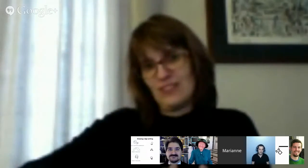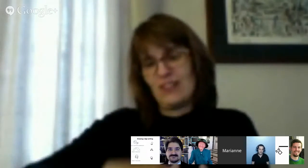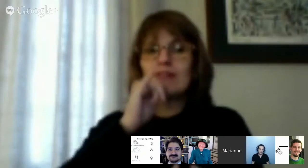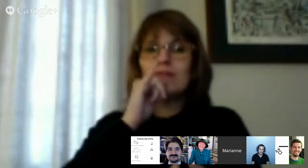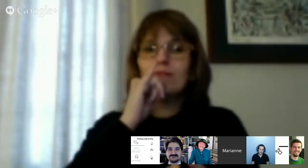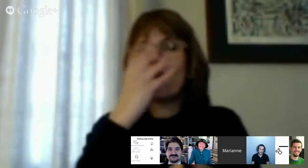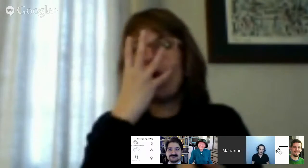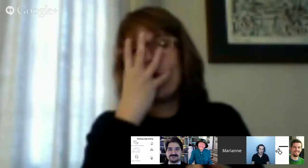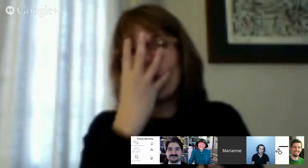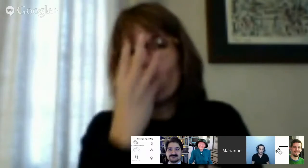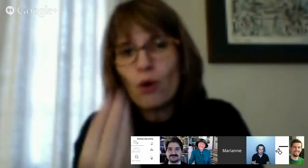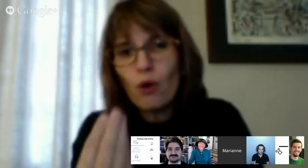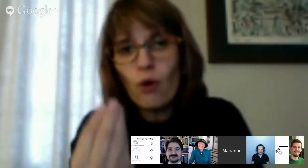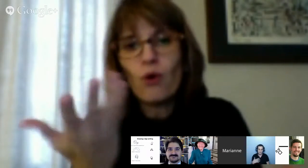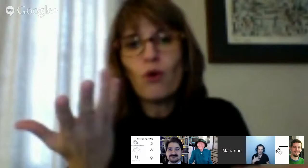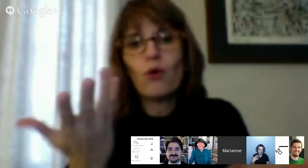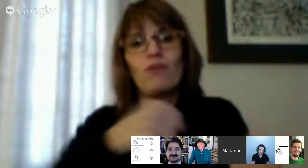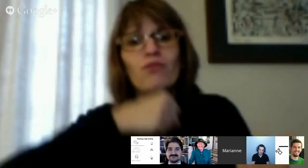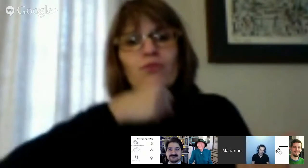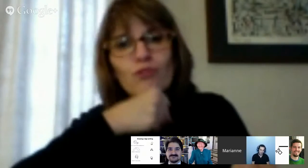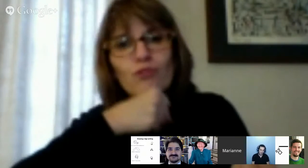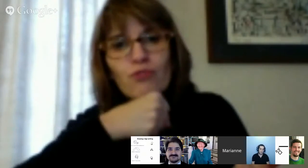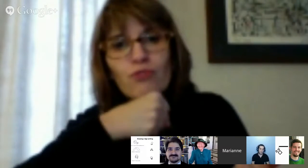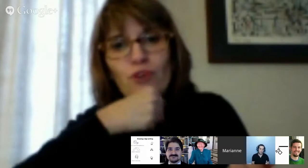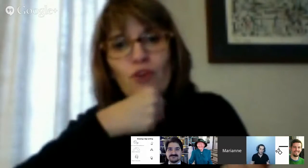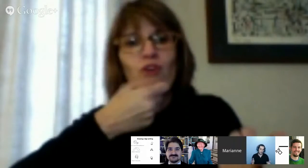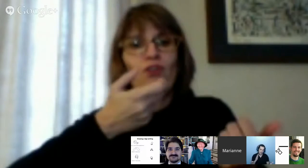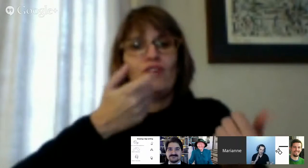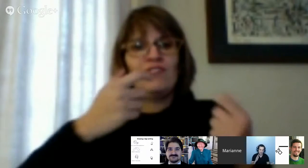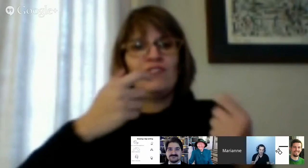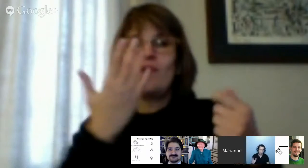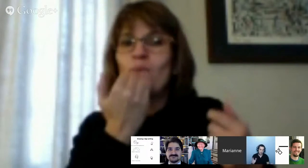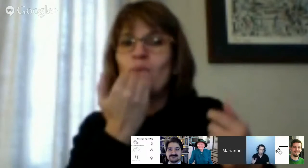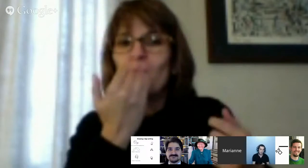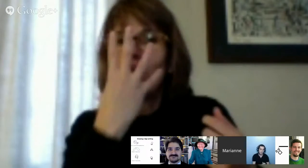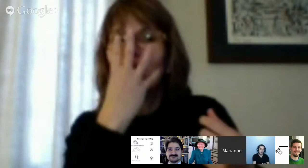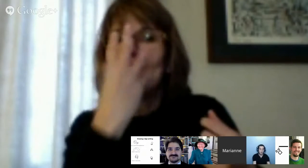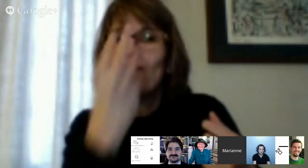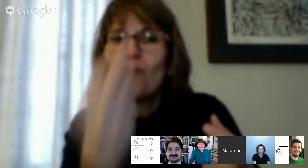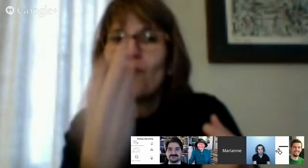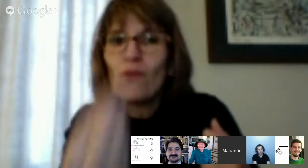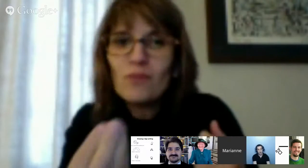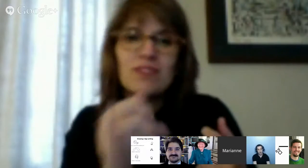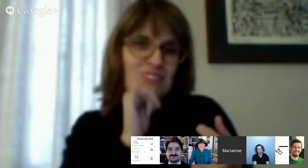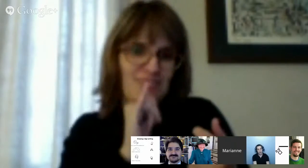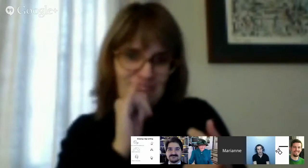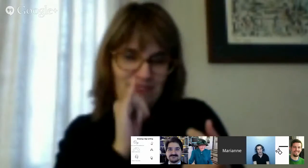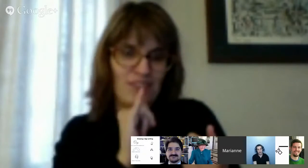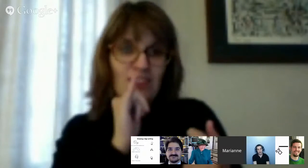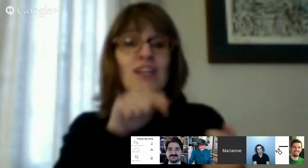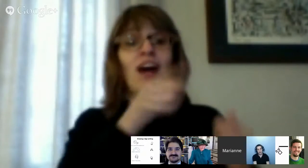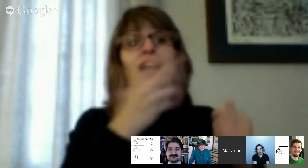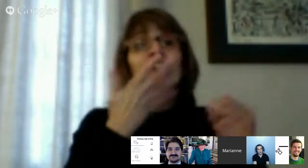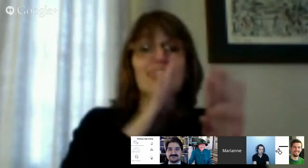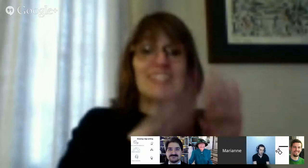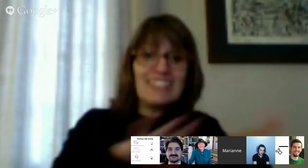que tinha, o que elas imaginavam e o que elas relacionavam com a